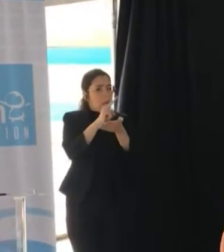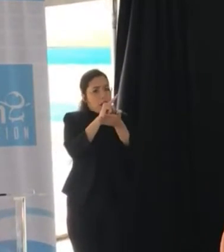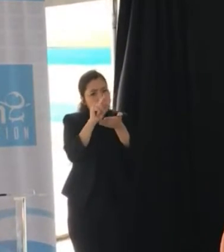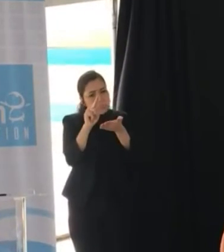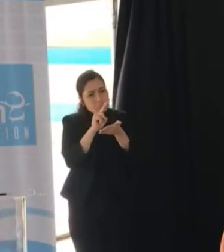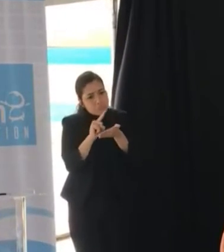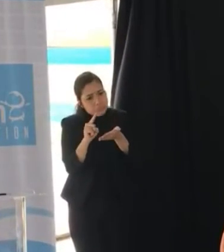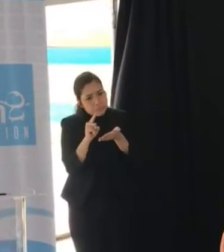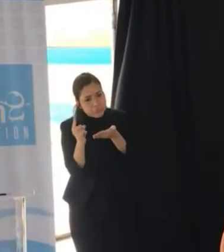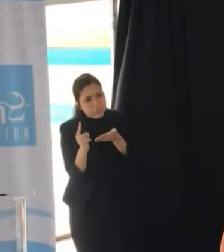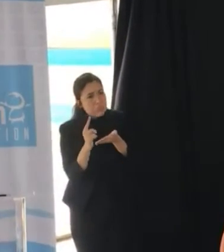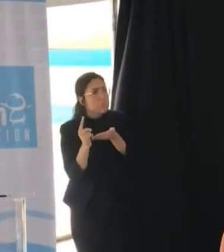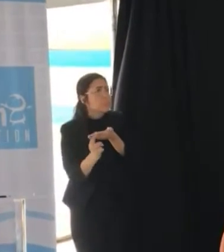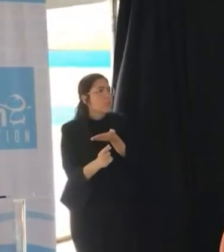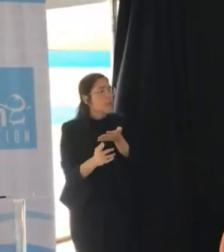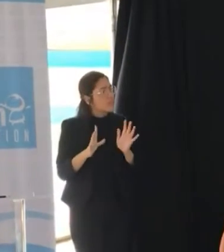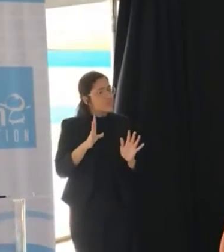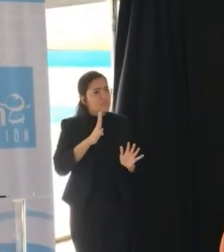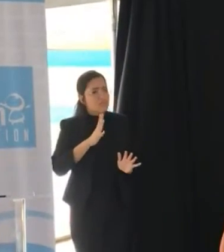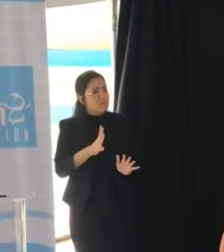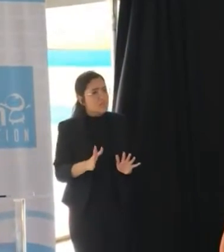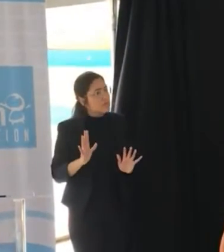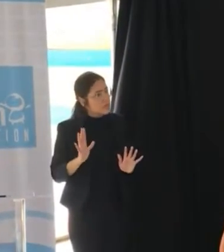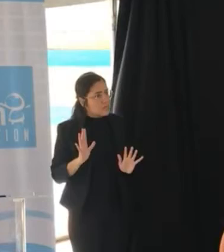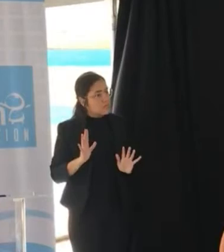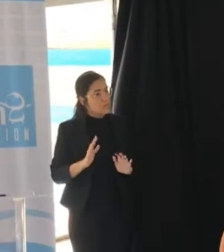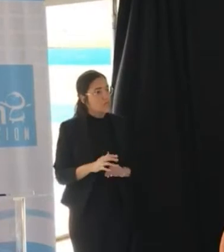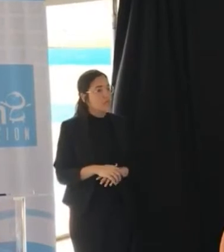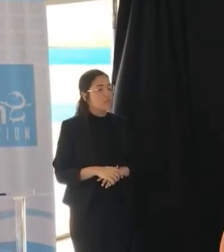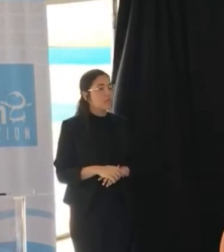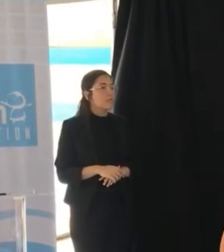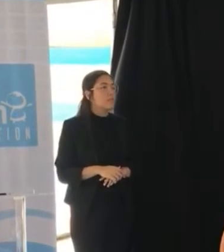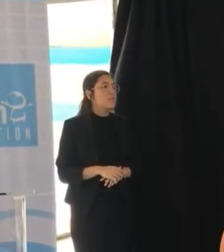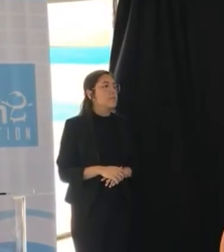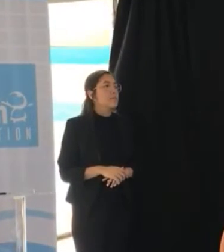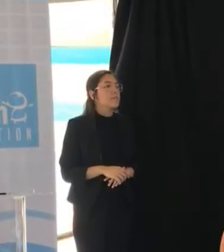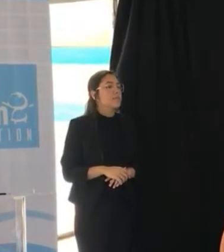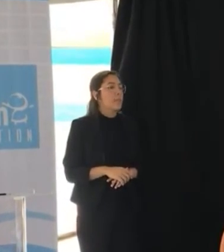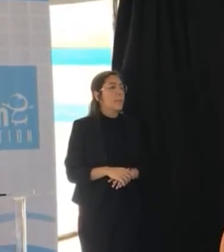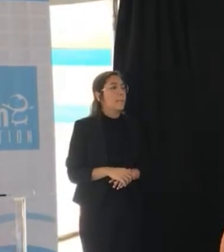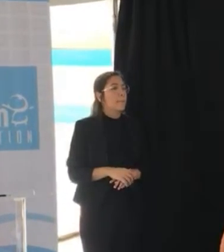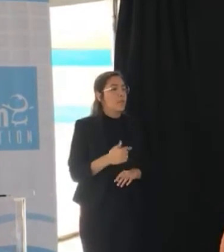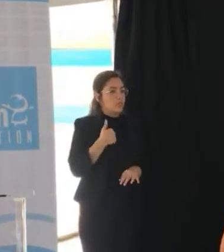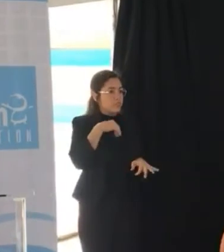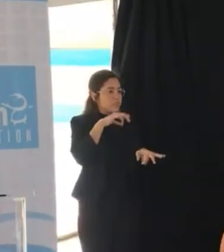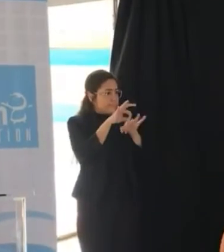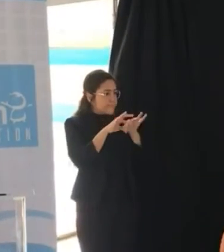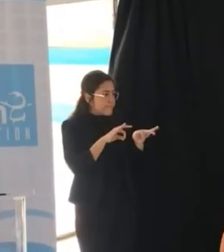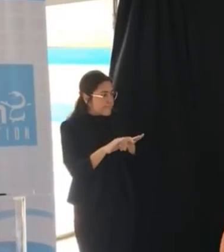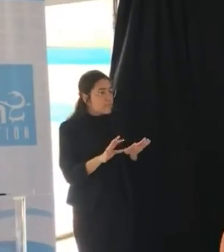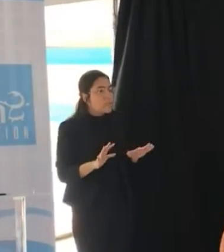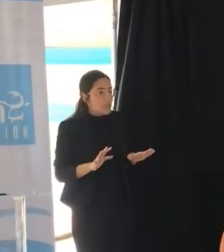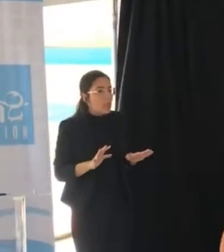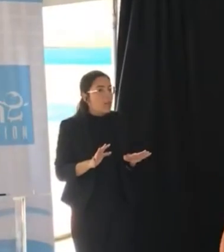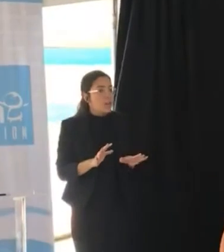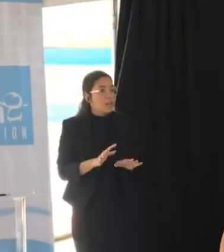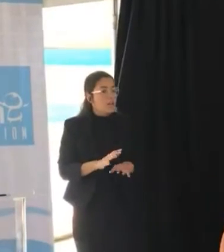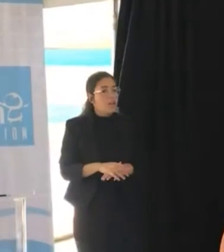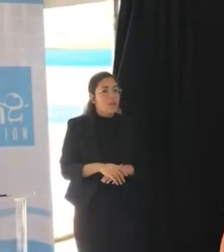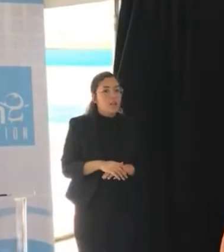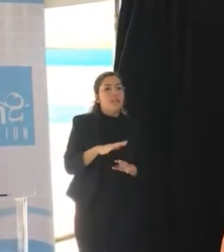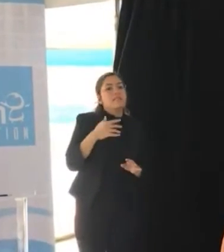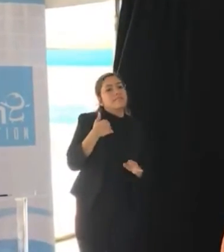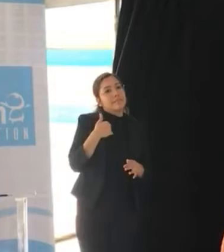tener su inmunidad. Y quiero explicar algo, ¿verdad?, para que quizás este... Primero que todo, ser, no reconocí a ser ahorita cuando